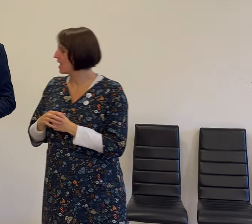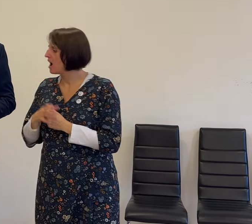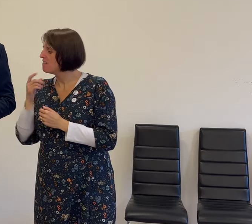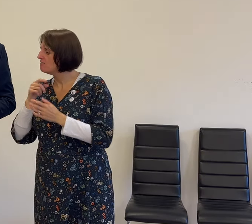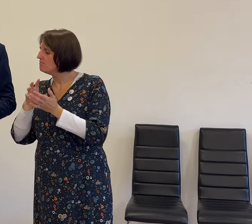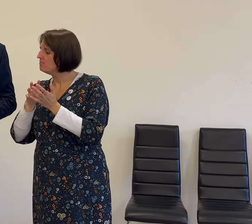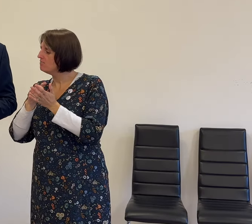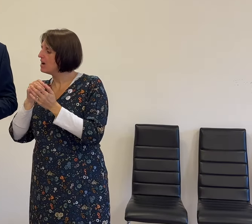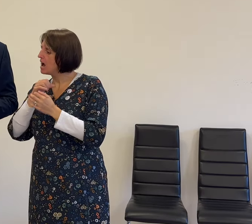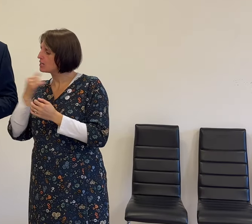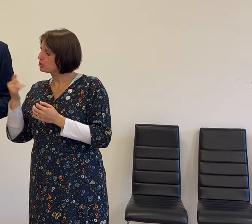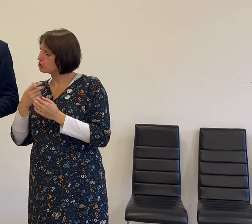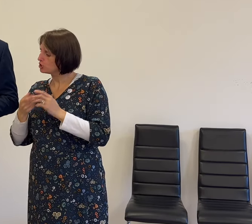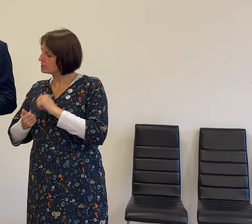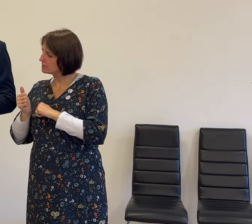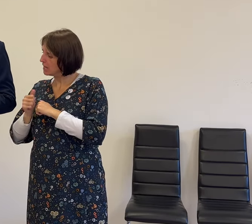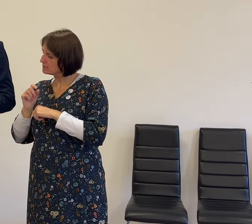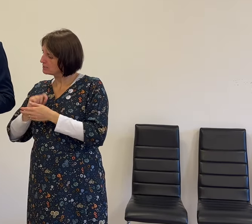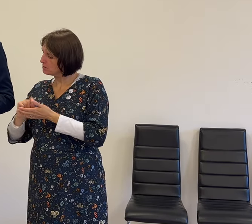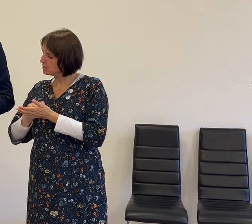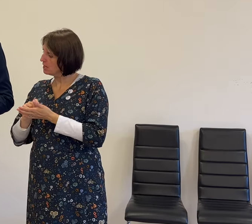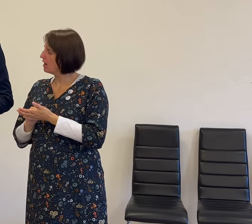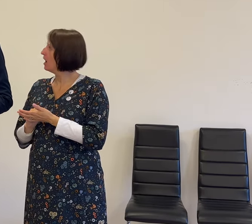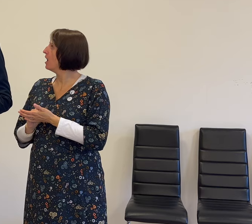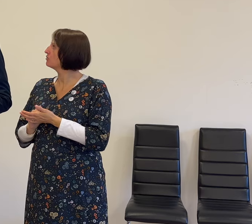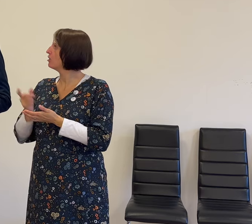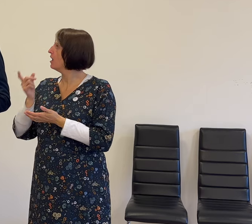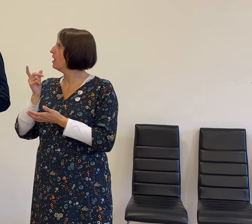16. Jak dlouho to trvá?